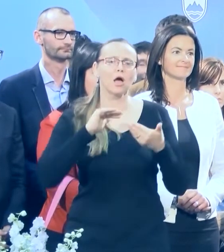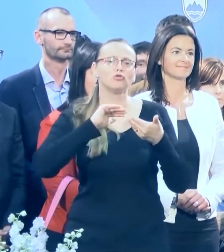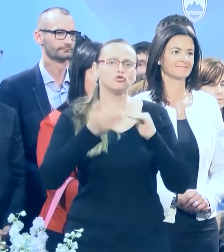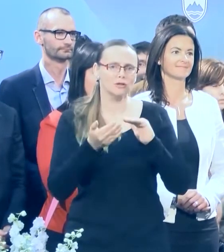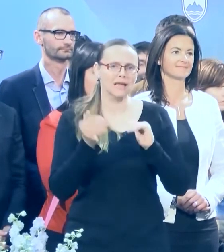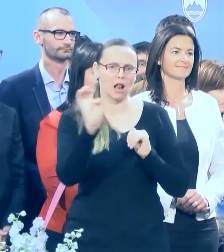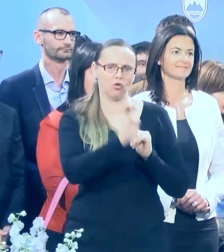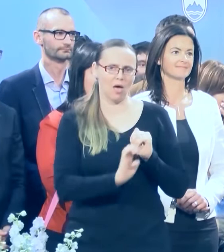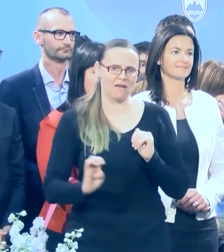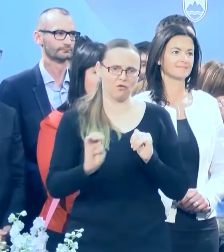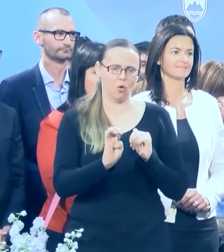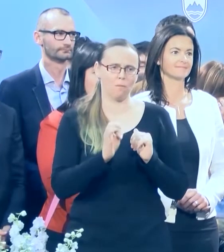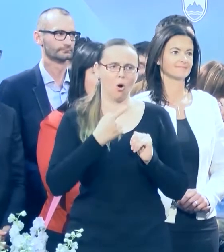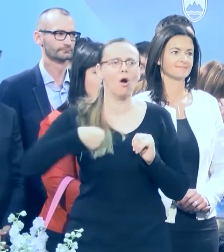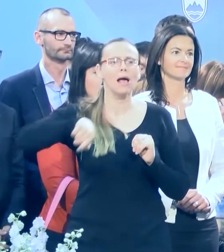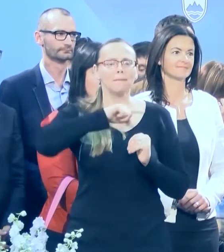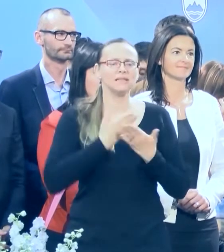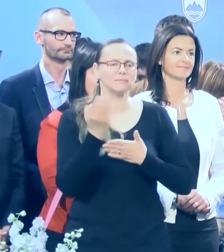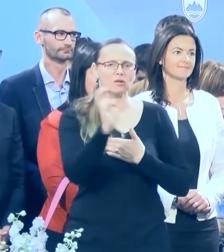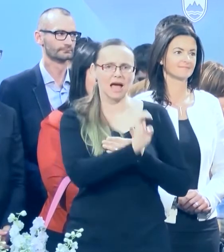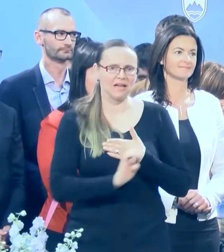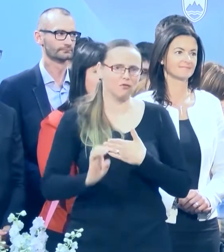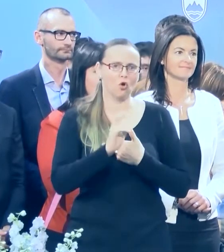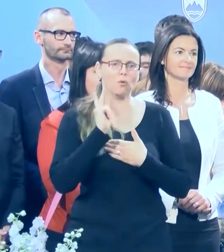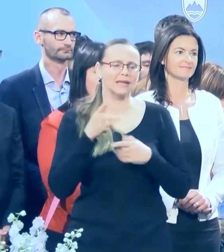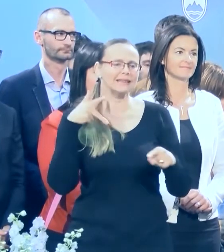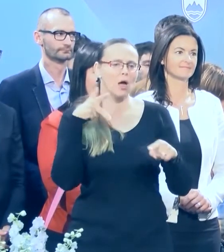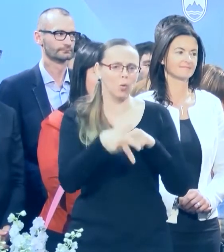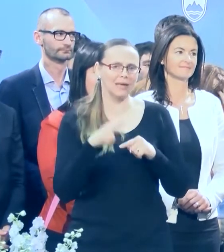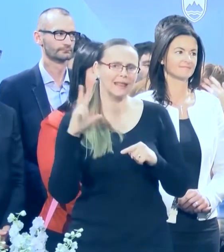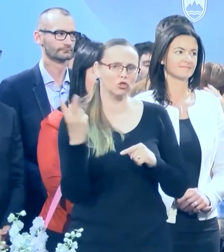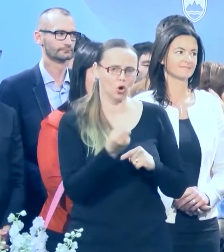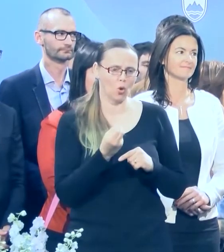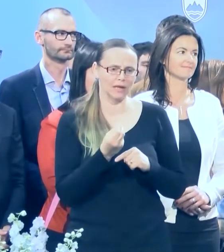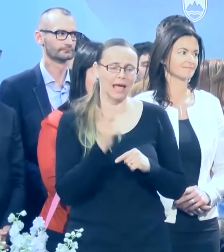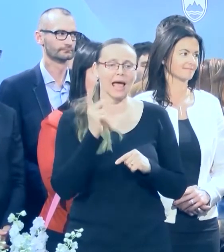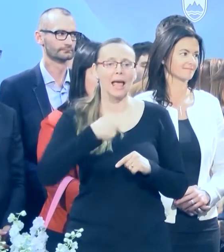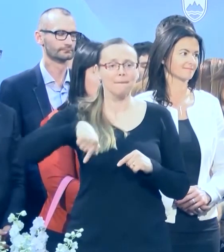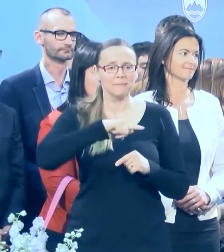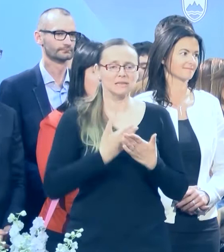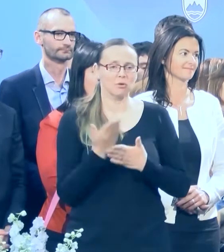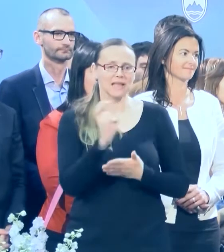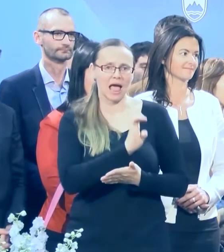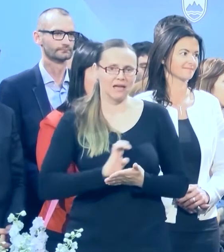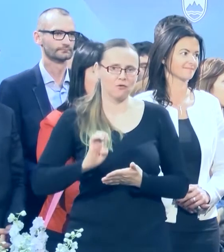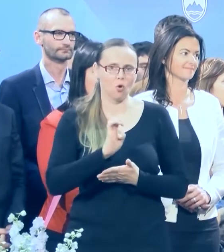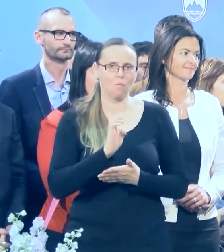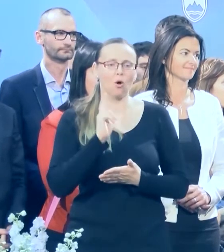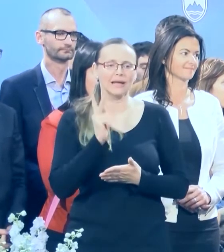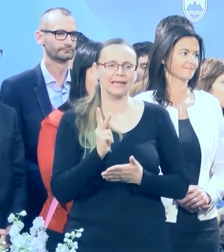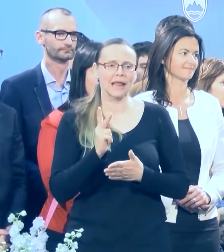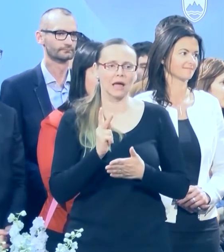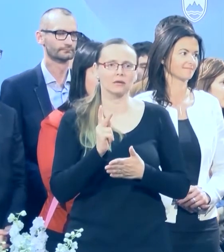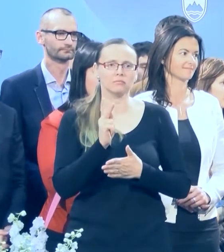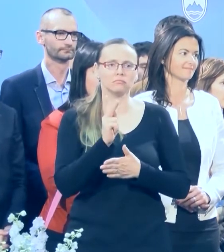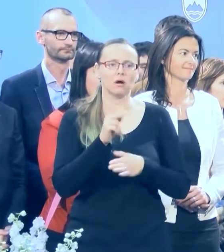socialno Evropo, mi smo za Evropo, ki naj ukine trojke, mi smo za Evropo, ki naj